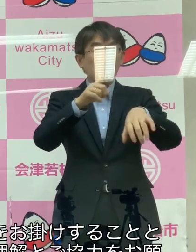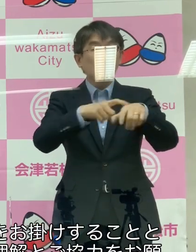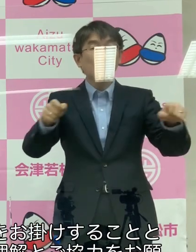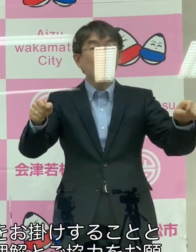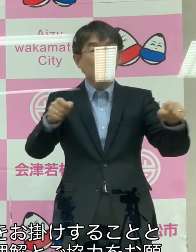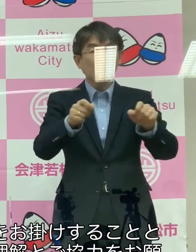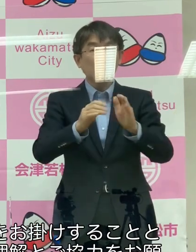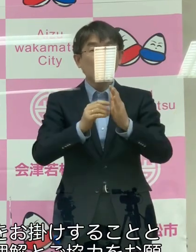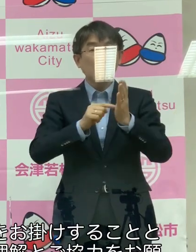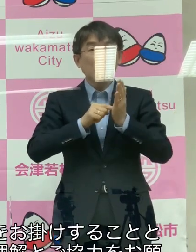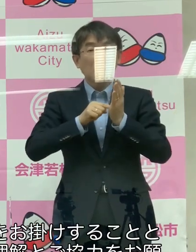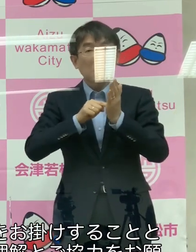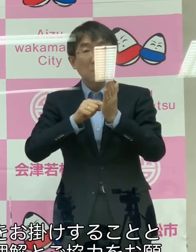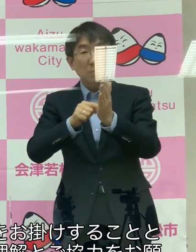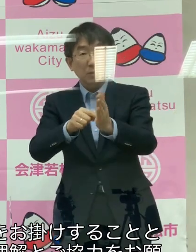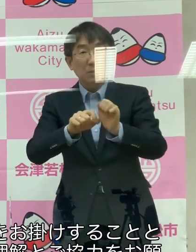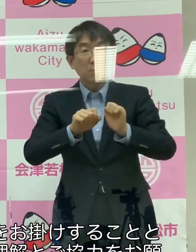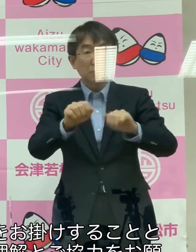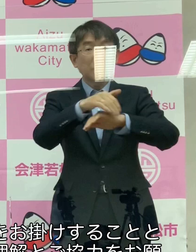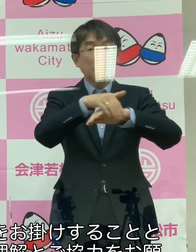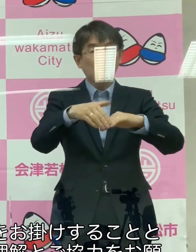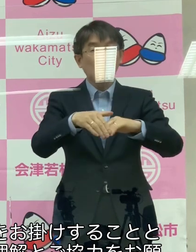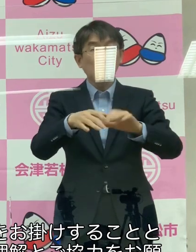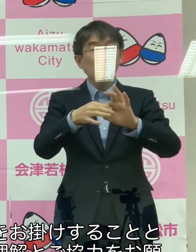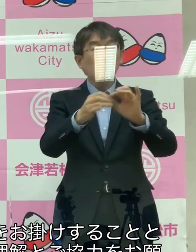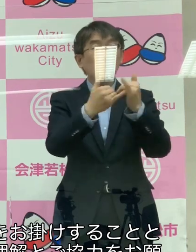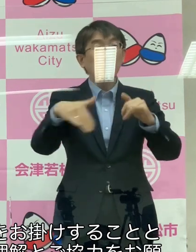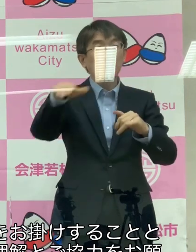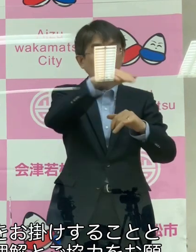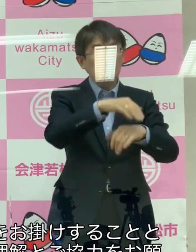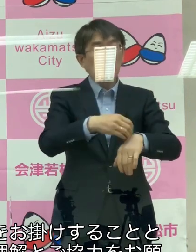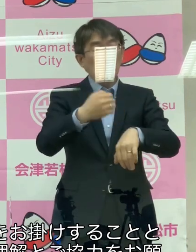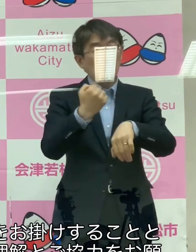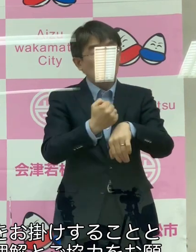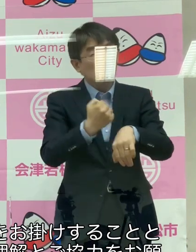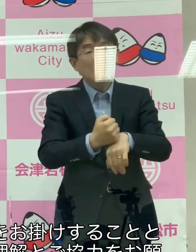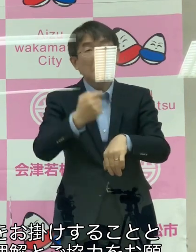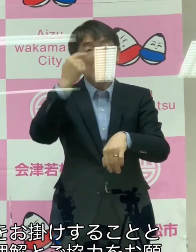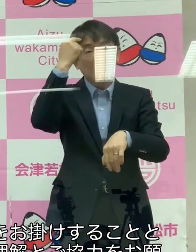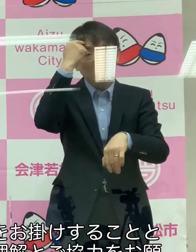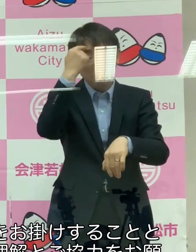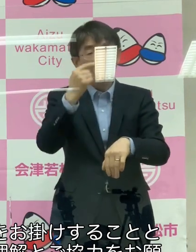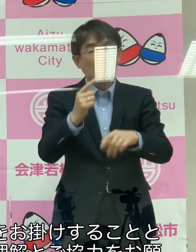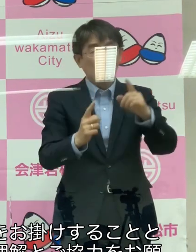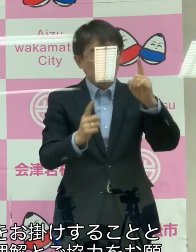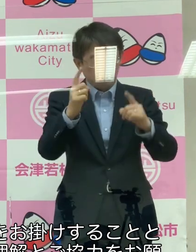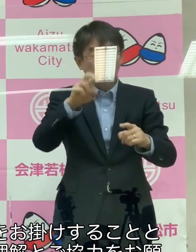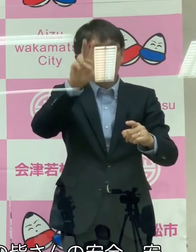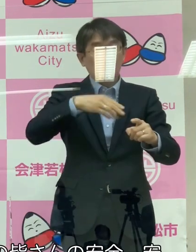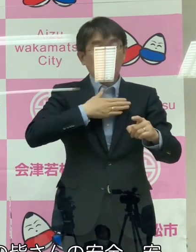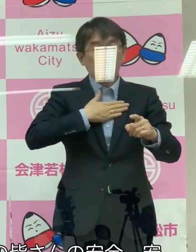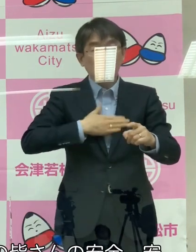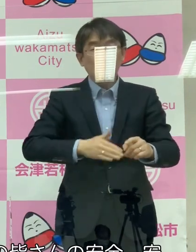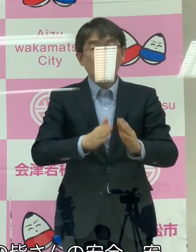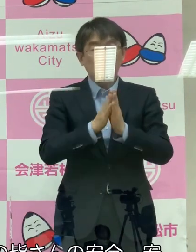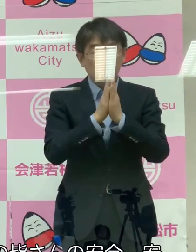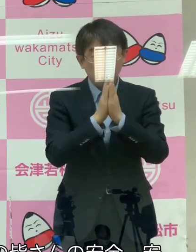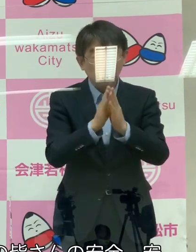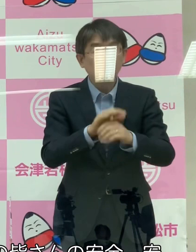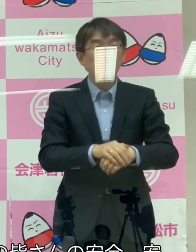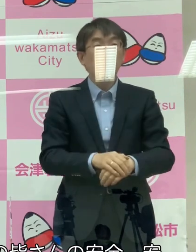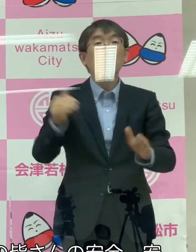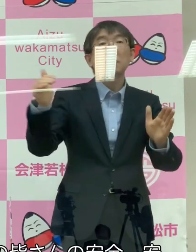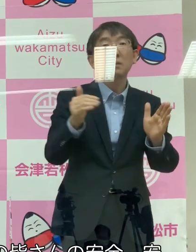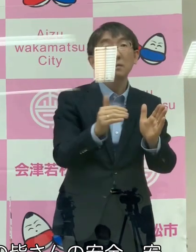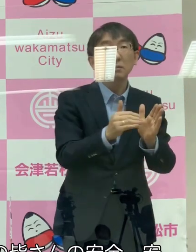関係者の皆様にはご負担をおかけすることになりますが、何卒ご理解ご協力をお願いいたします。最